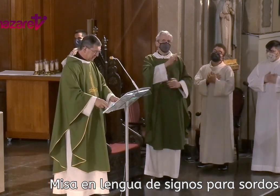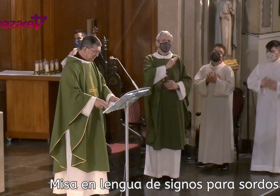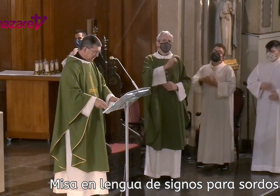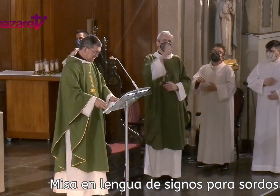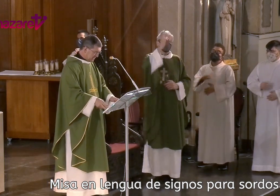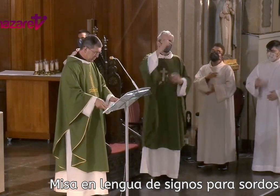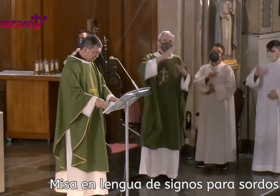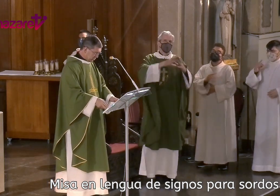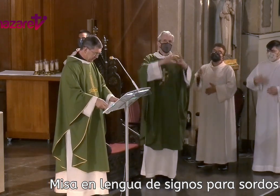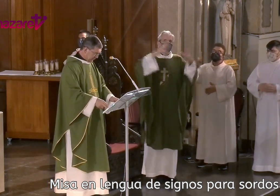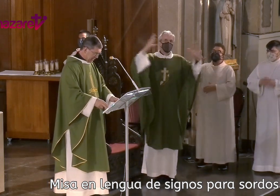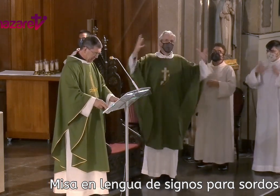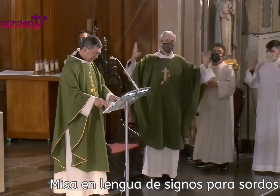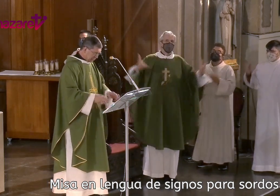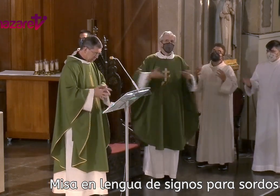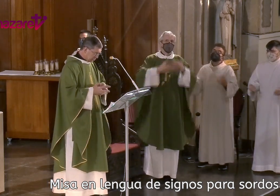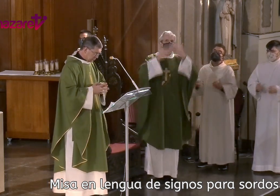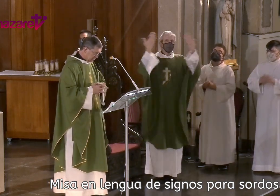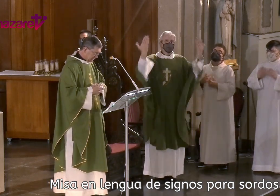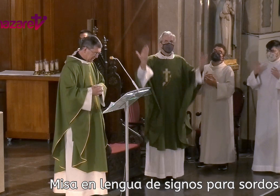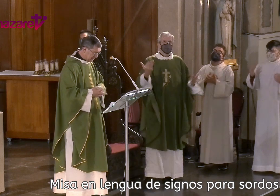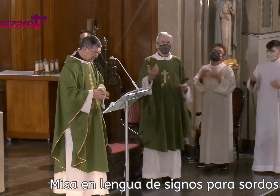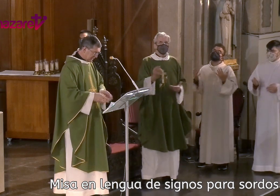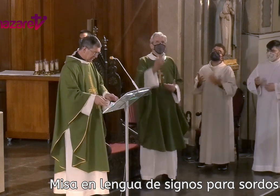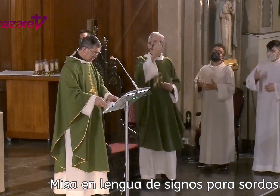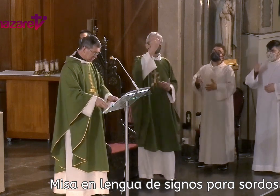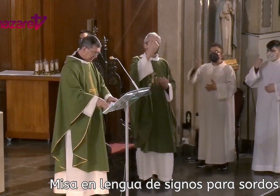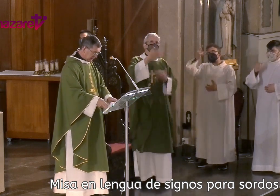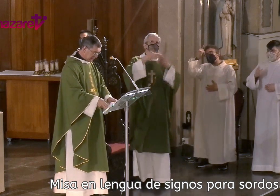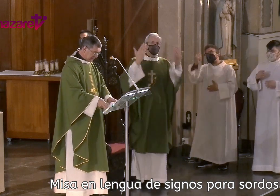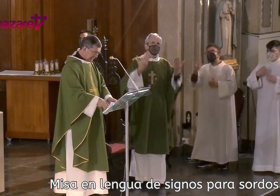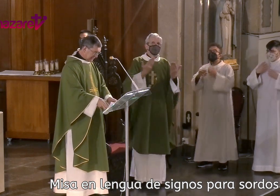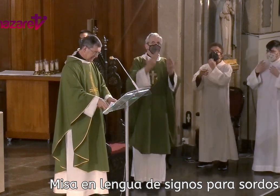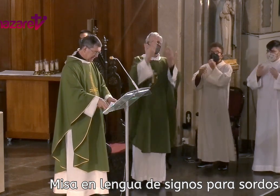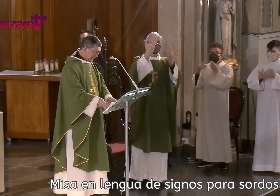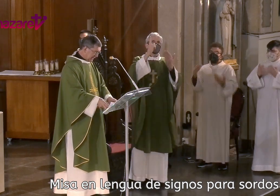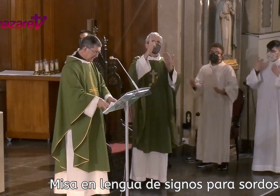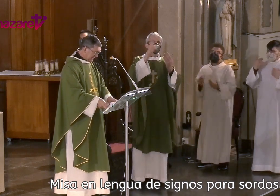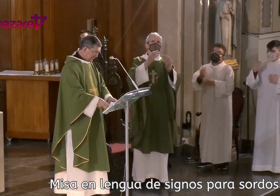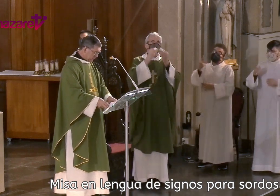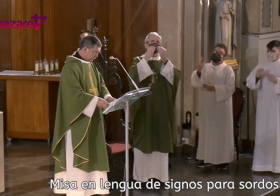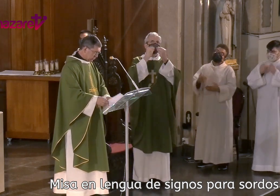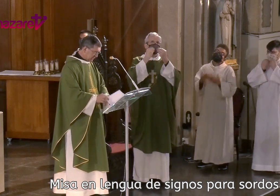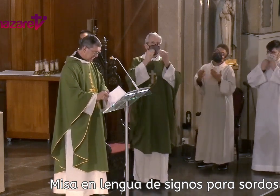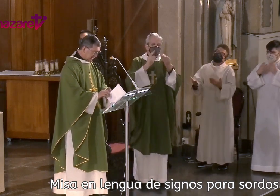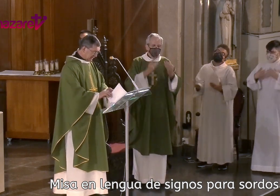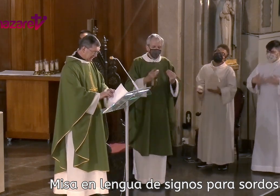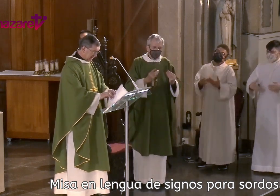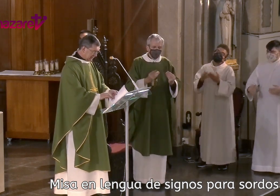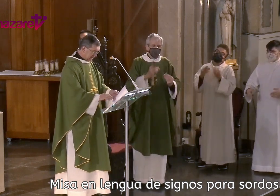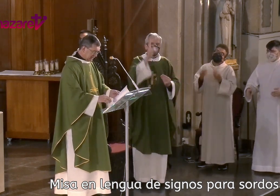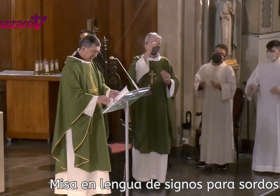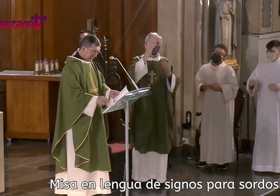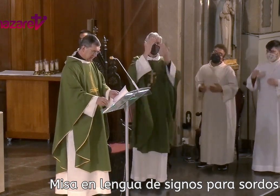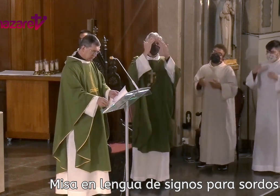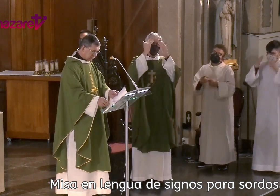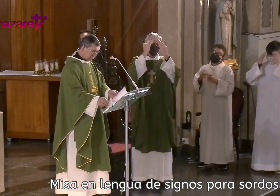el Señor. Por tu inmensa gloria te alabamos, te bendecimos,